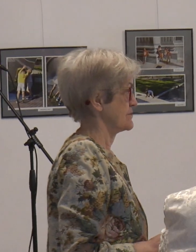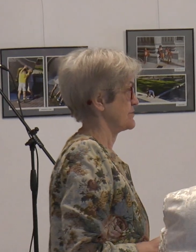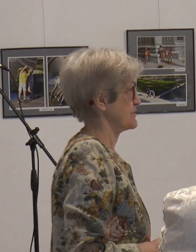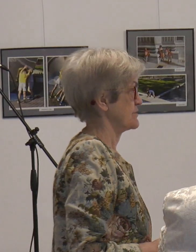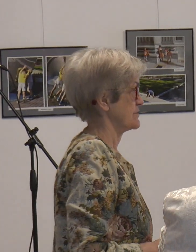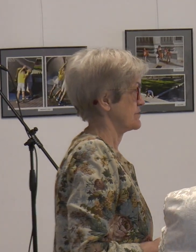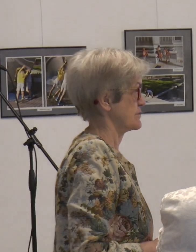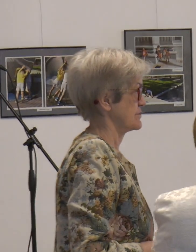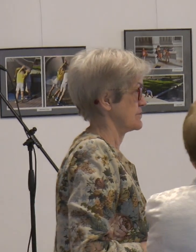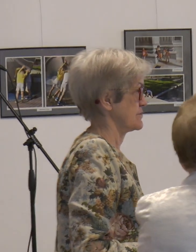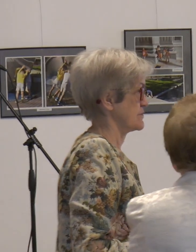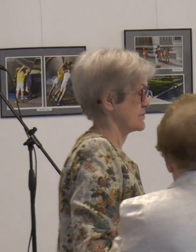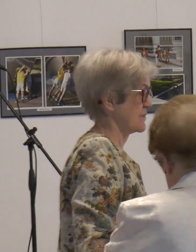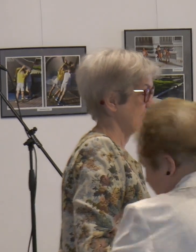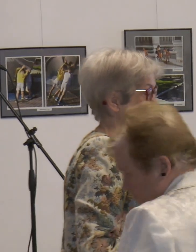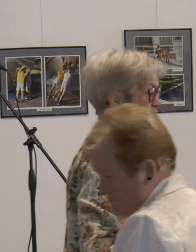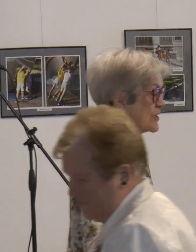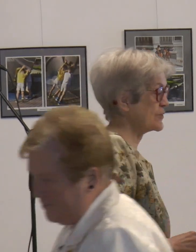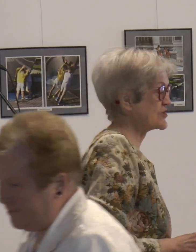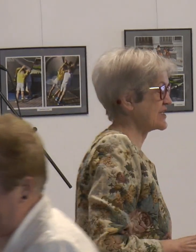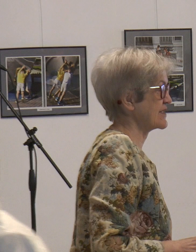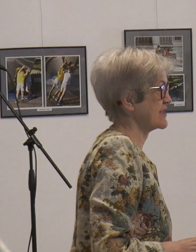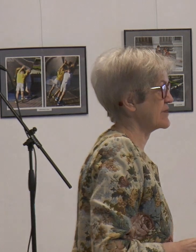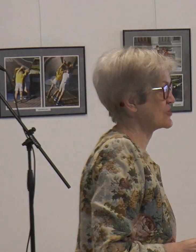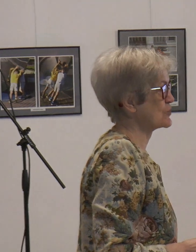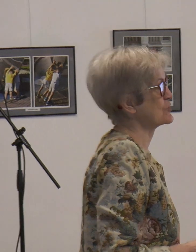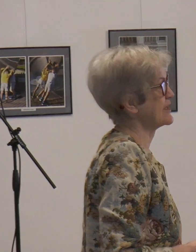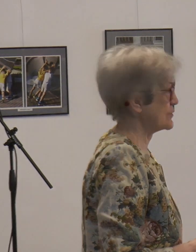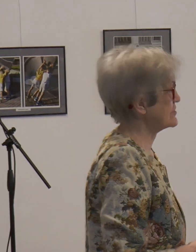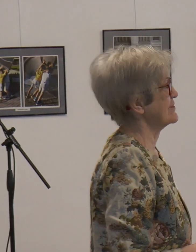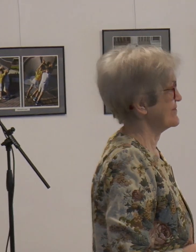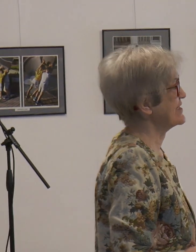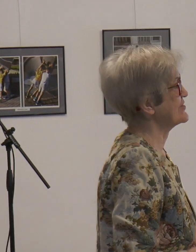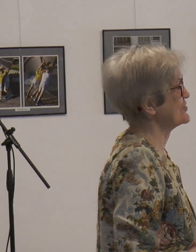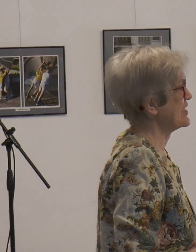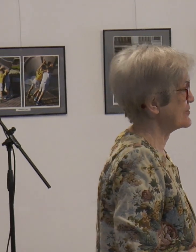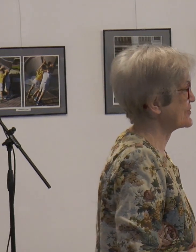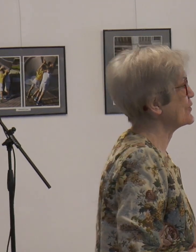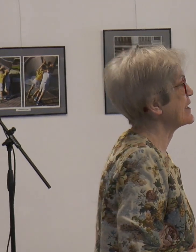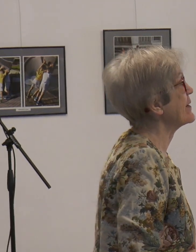Köszönöm, hogy Isten, hogy sok-sok vagyok.